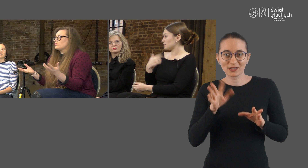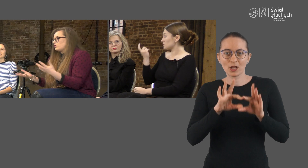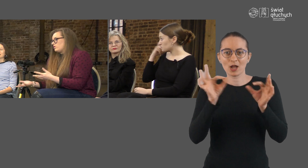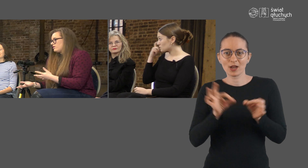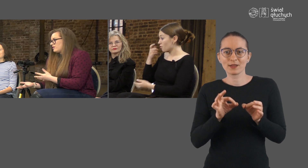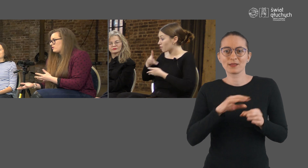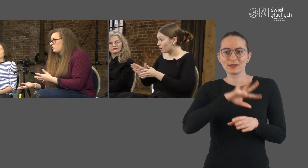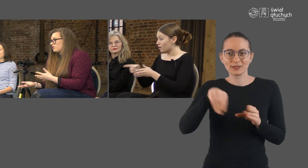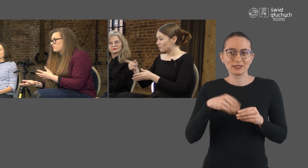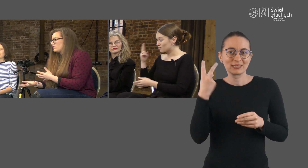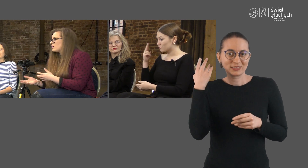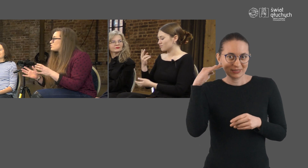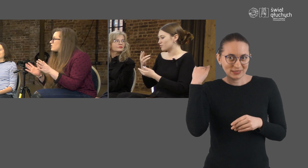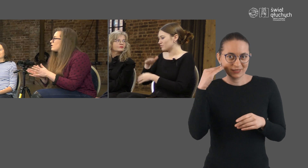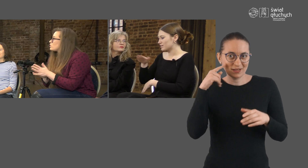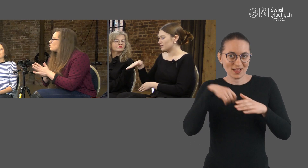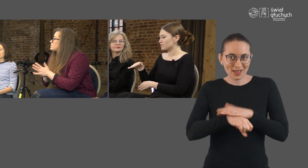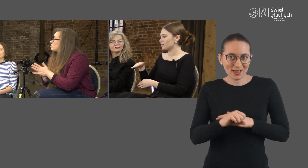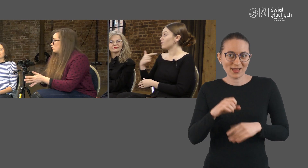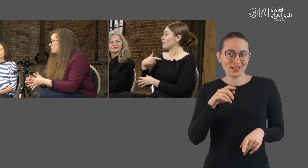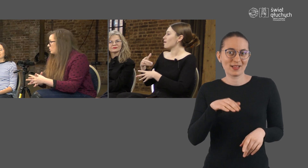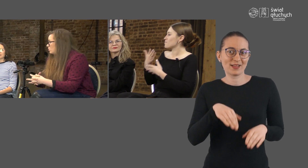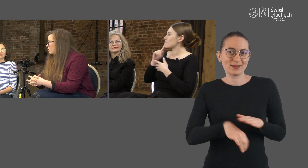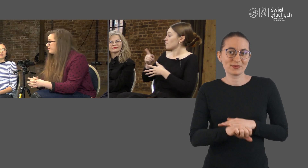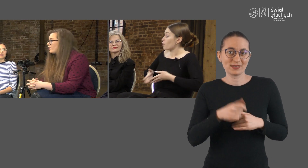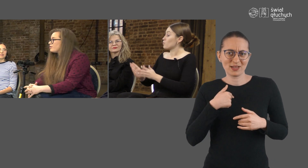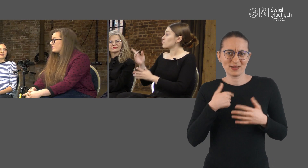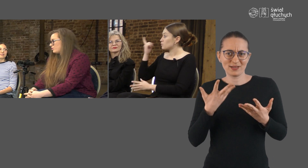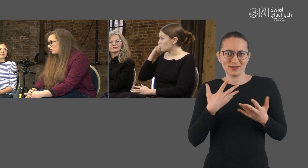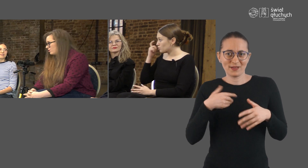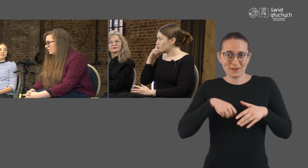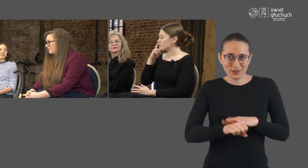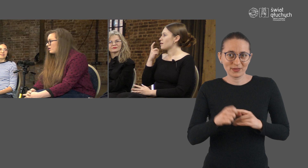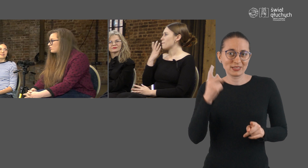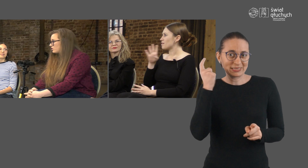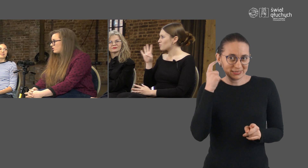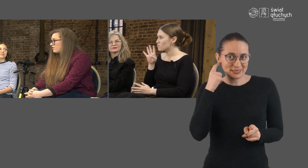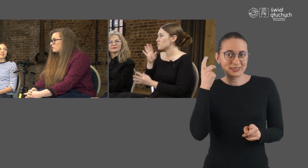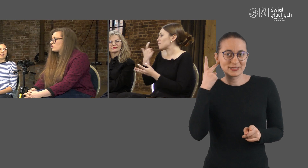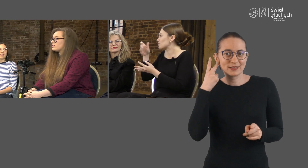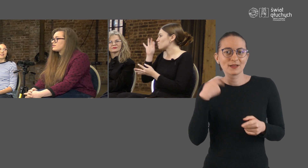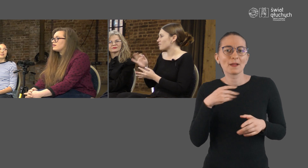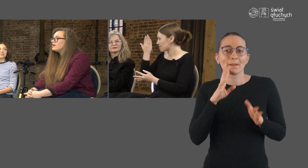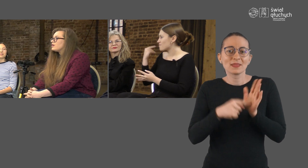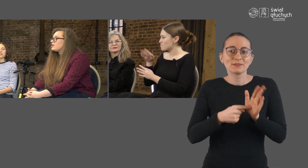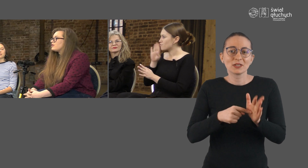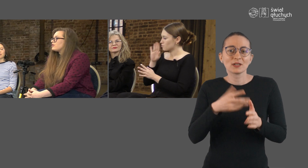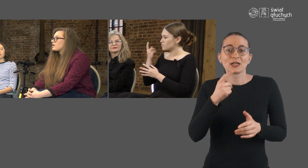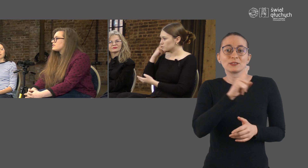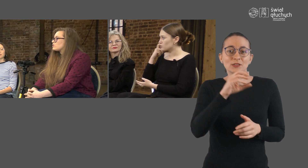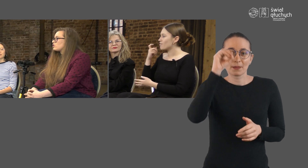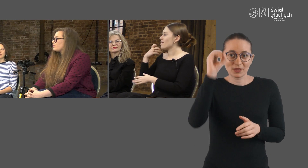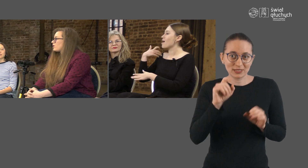słyszący, urodziło się dziecko urodziłam się słysząca ogólnie. Prawdopodobnie, tego też nie wiedzą rodzice.